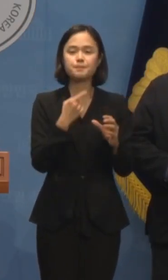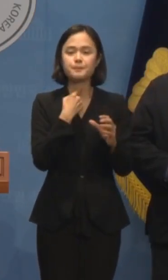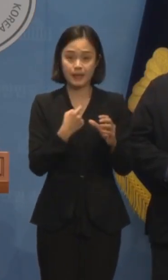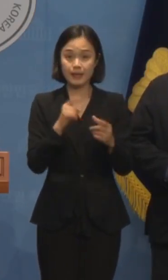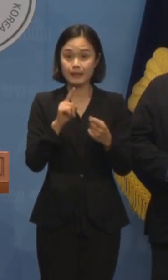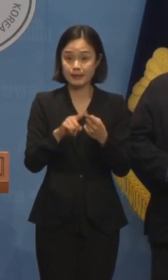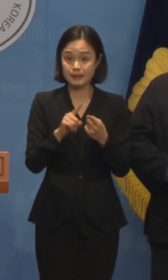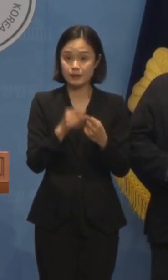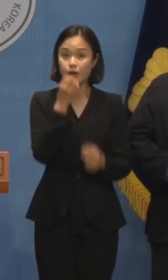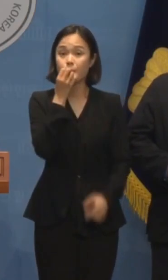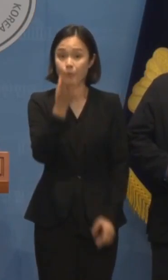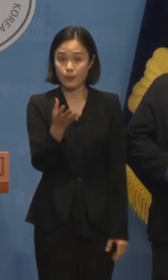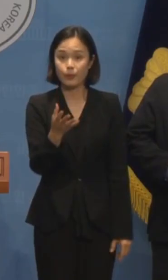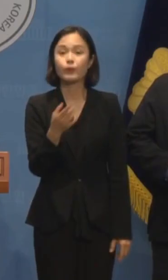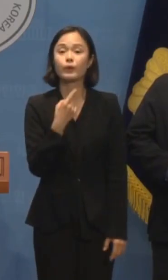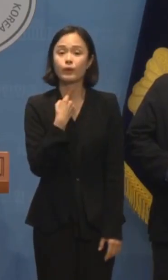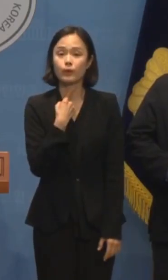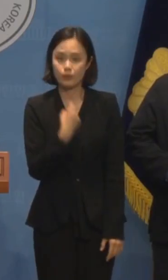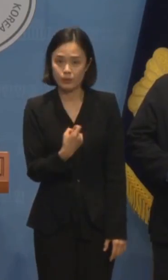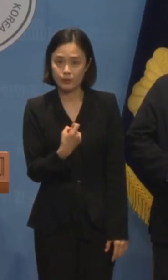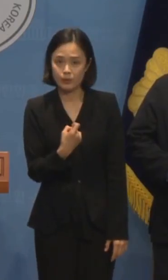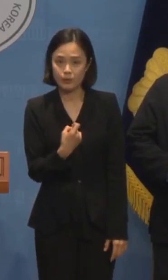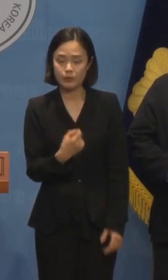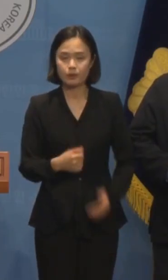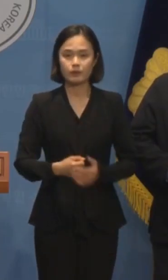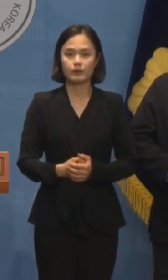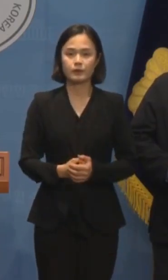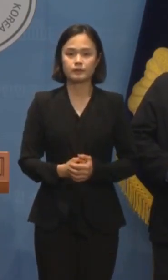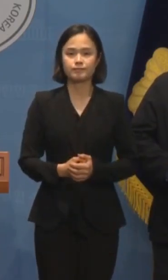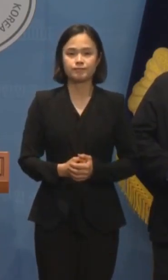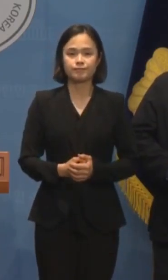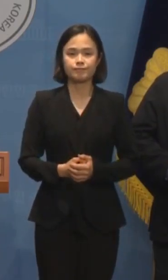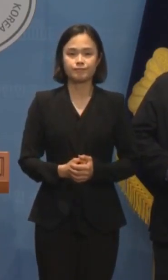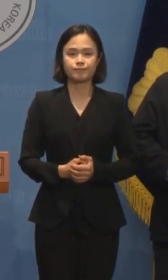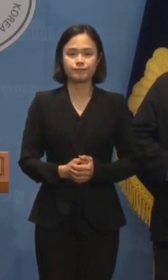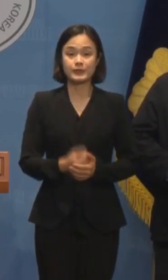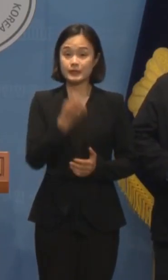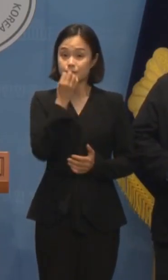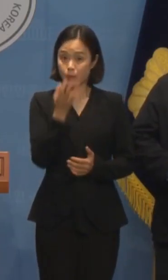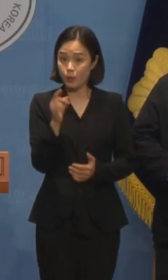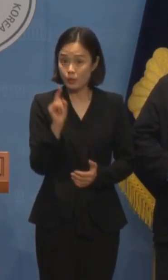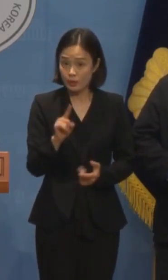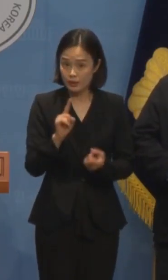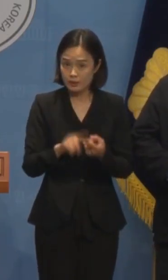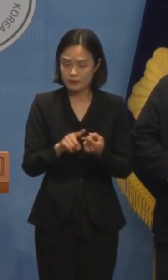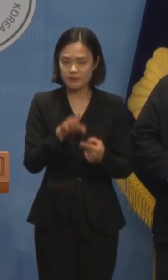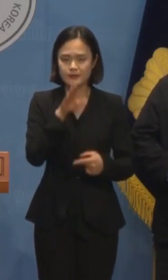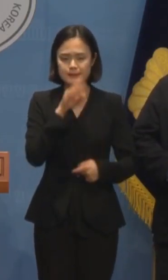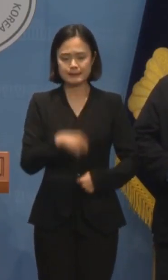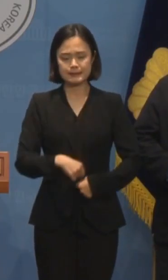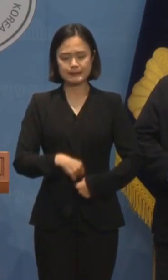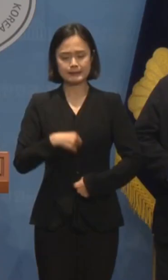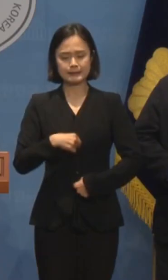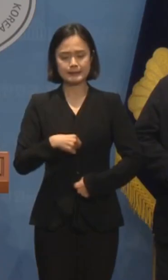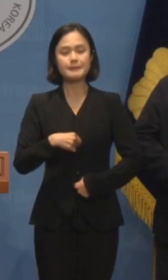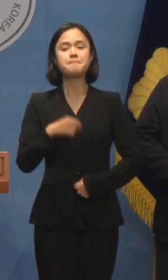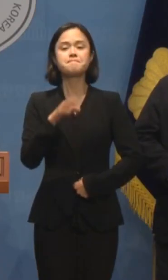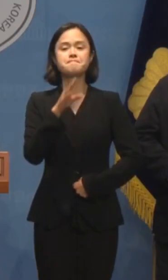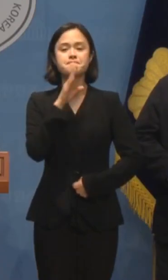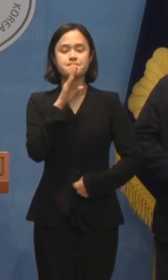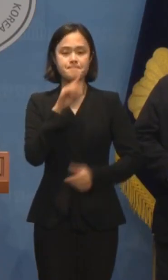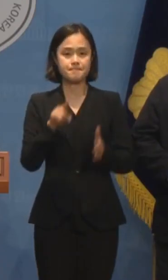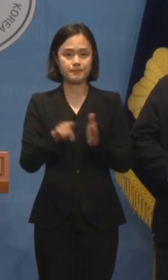폭로했었는데 그동안 저희 검독위는 이 폭로가 진실이다라는 믿음을